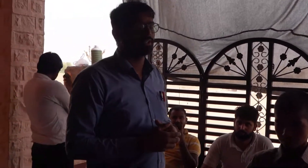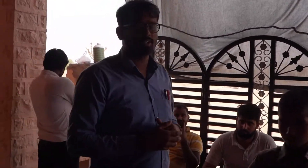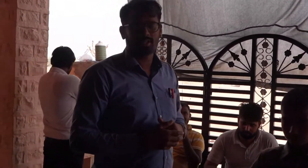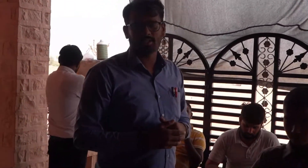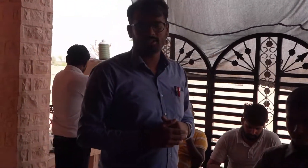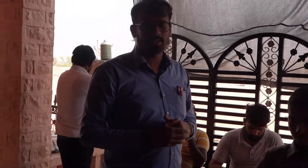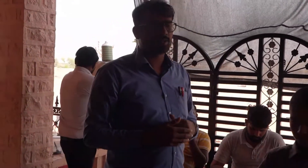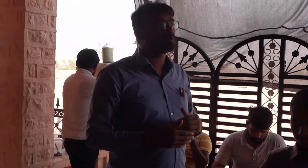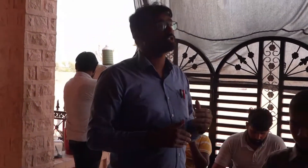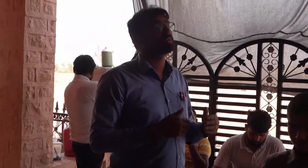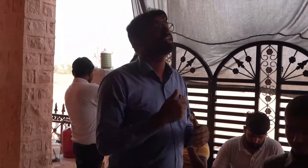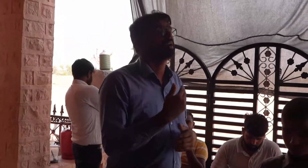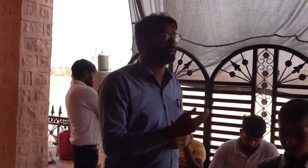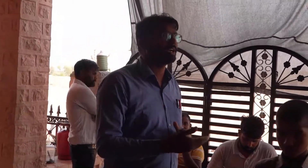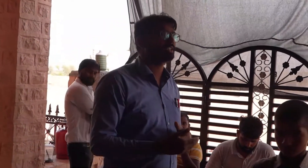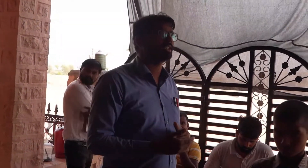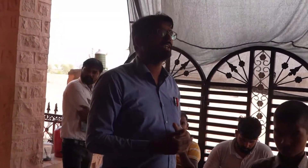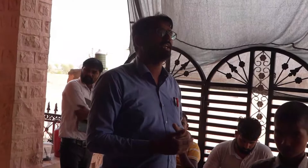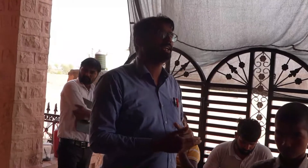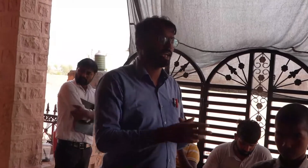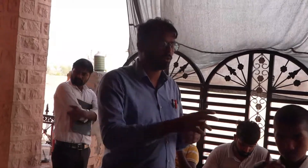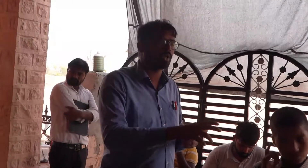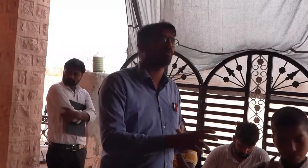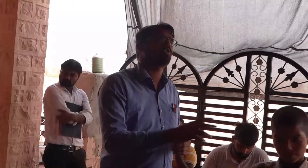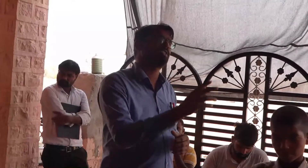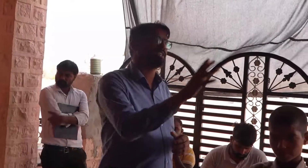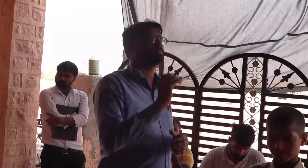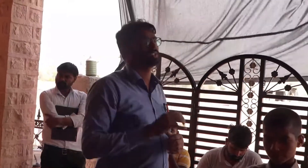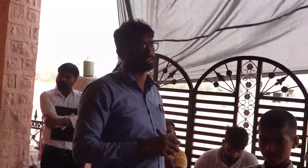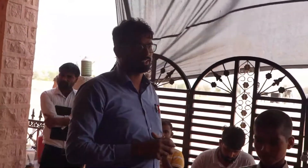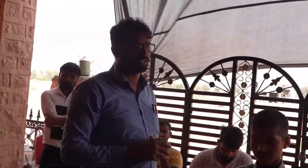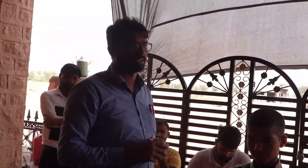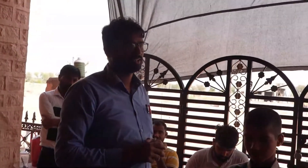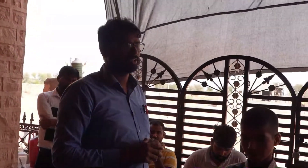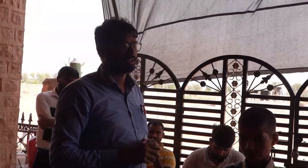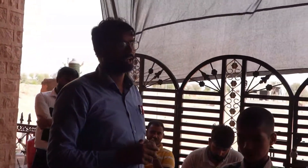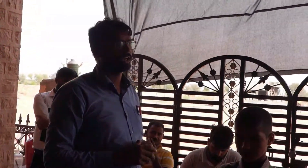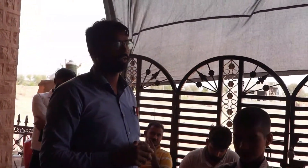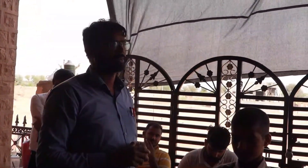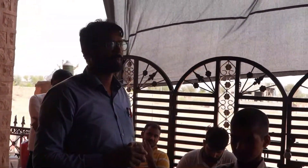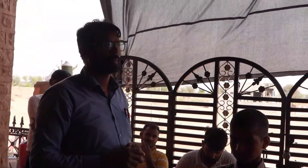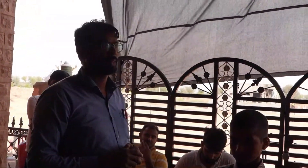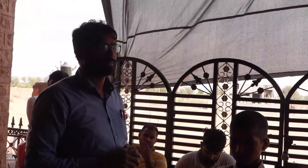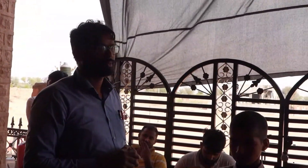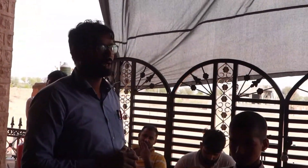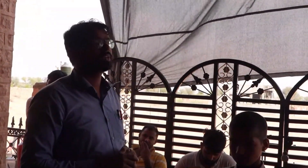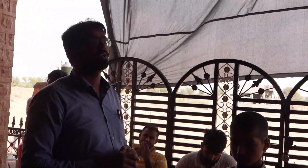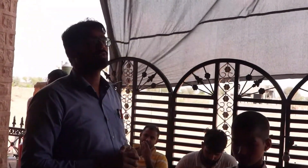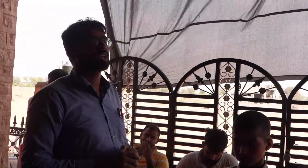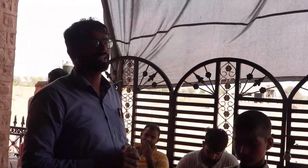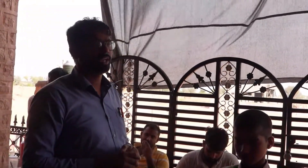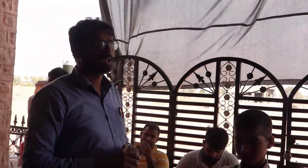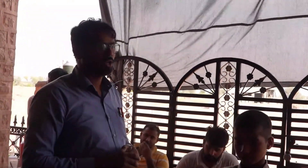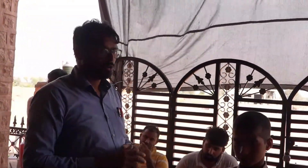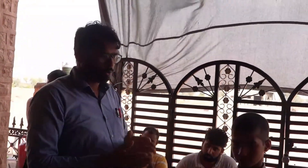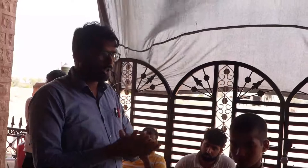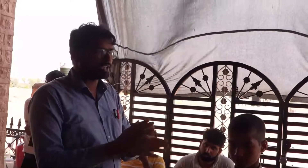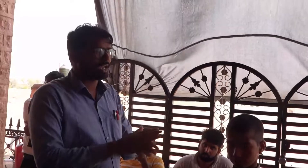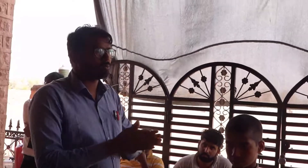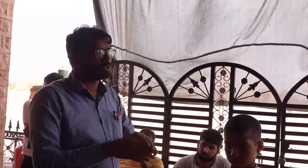नहीं कहा जा सकता, लेकिन वो समझने का प्रयास करते हैं, लेकिन एक्यूरेट वो चीज़ नहीं समझ सकते। Accurate नहीं समझते। हाँ अब जैसे कुछ साइन है, रोटी का साइन बोल